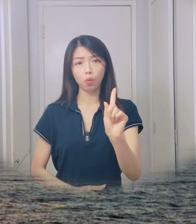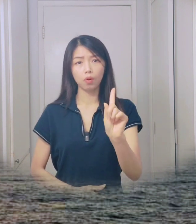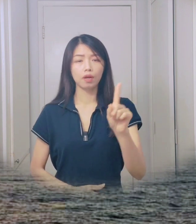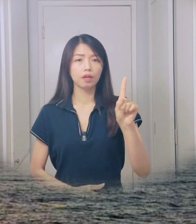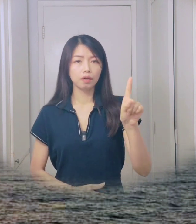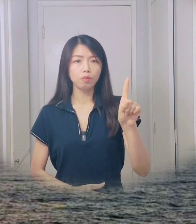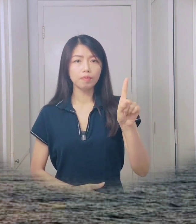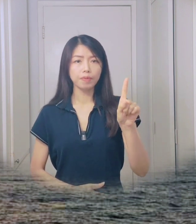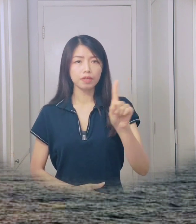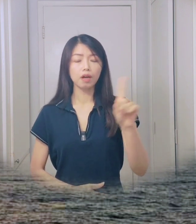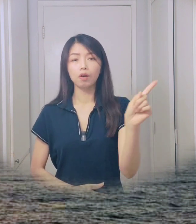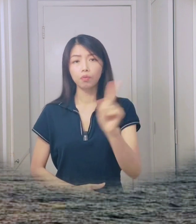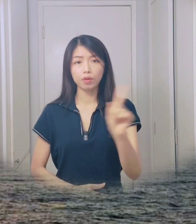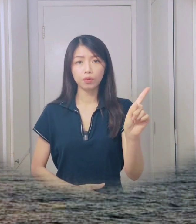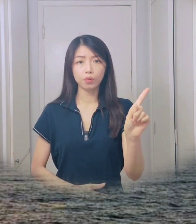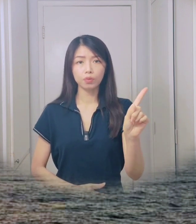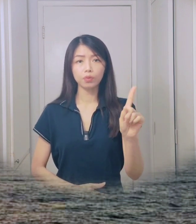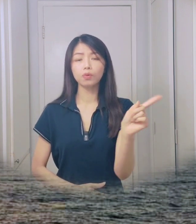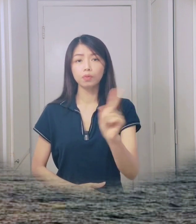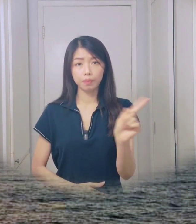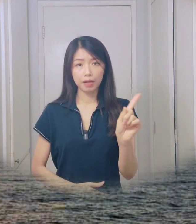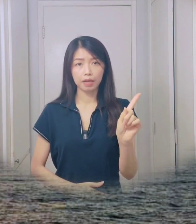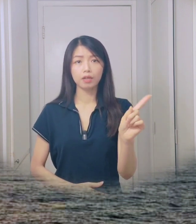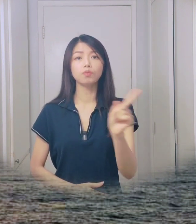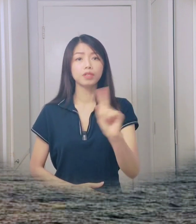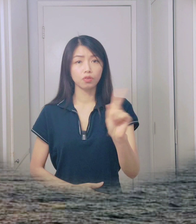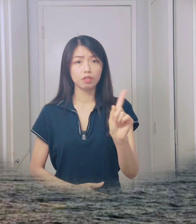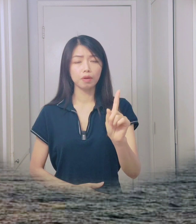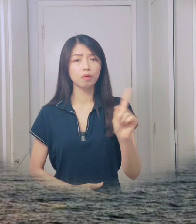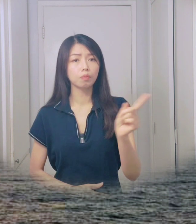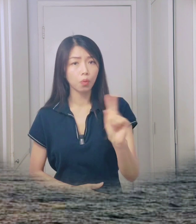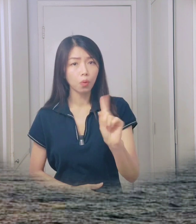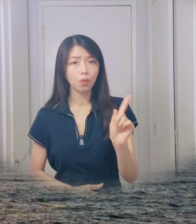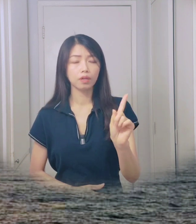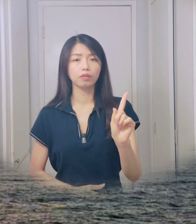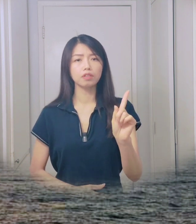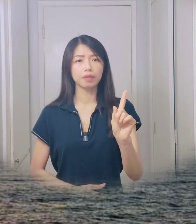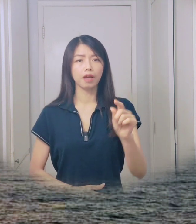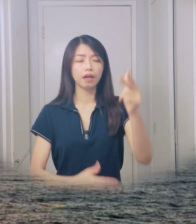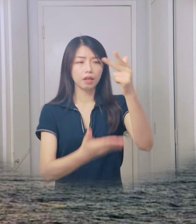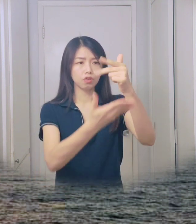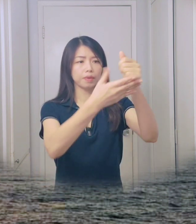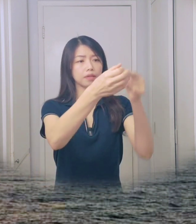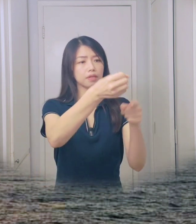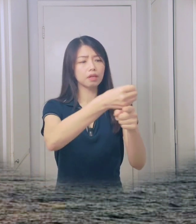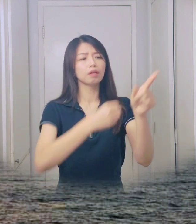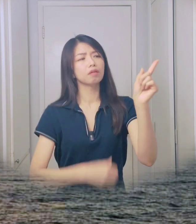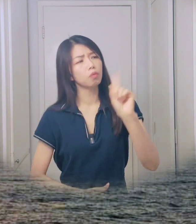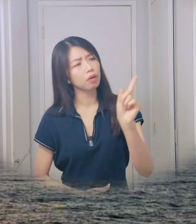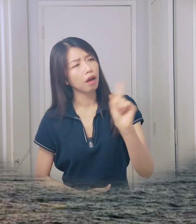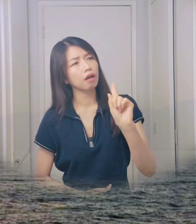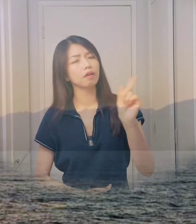뭐? 검지만 펴셔서 왼쪽 오른쪽 빨리 움직여 주시면 뭐 이런 뜻입니다. 주님의